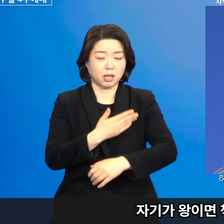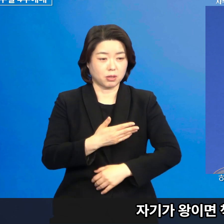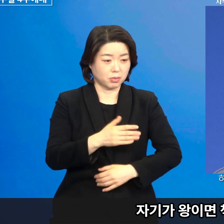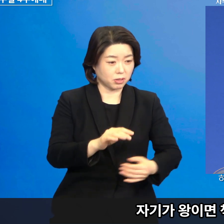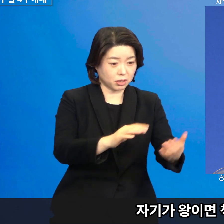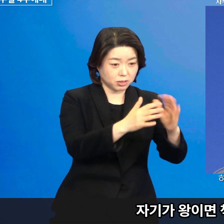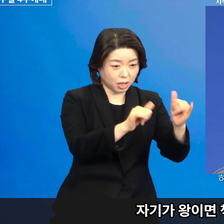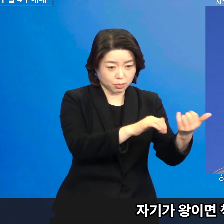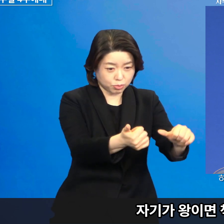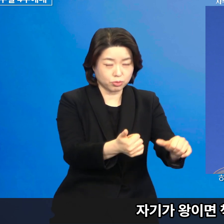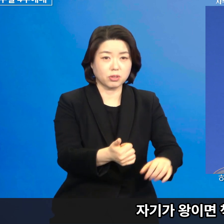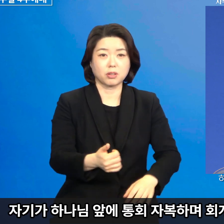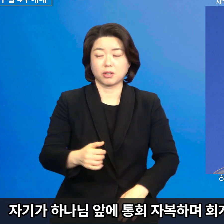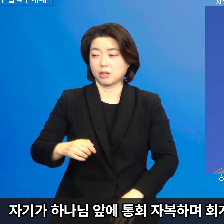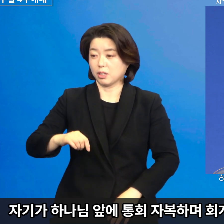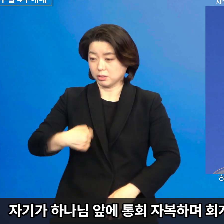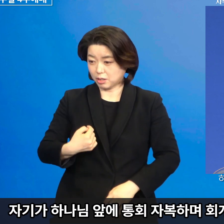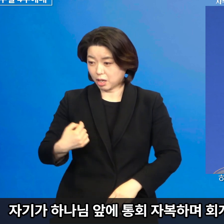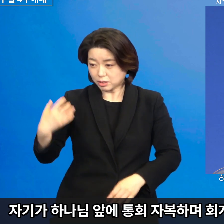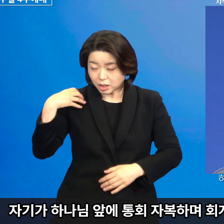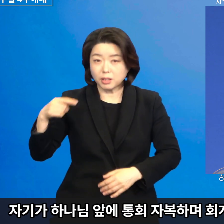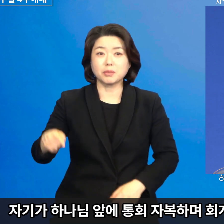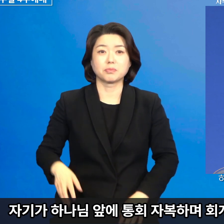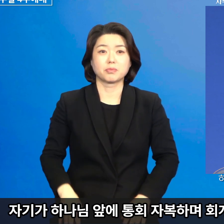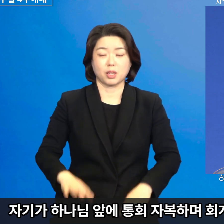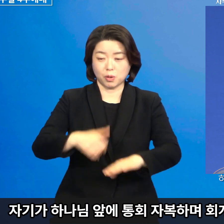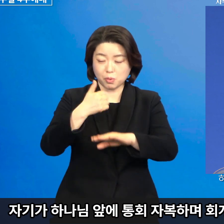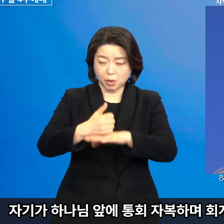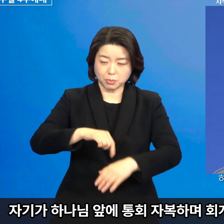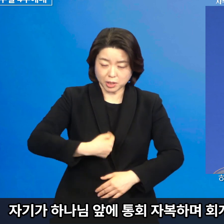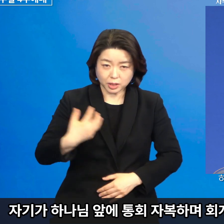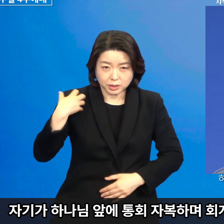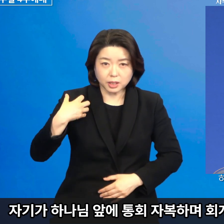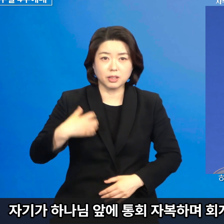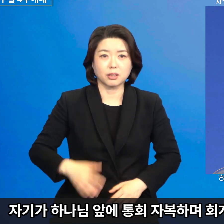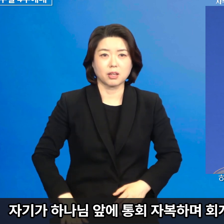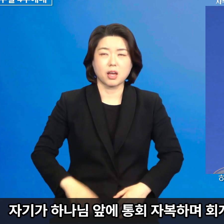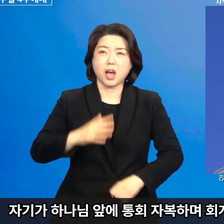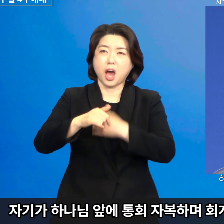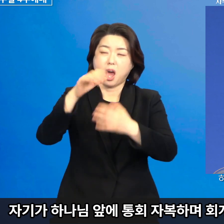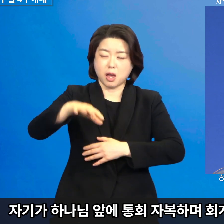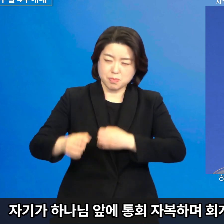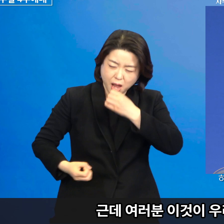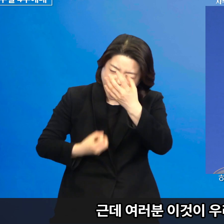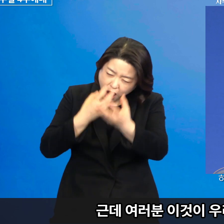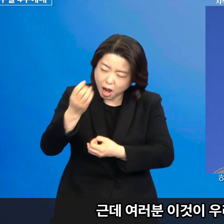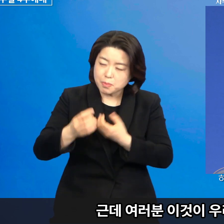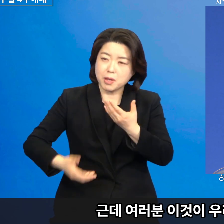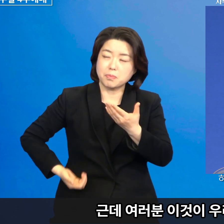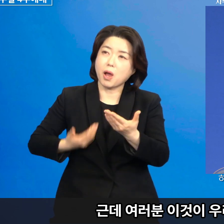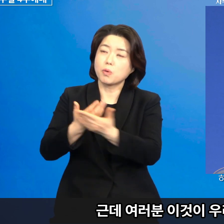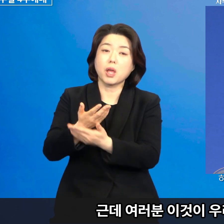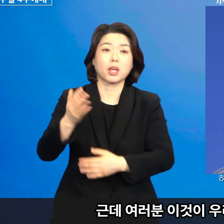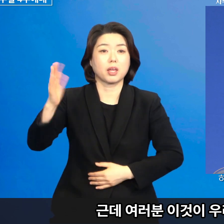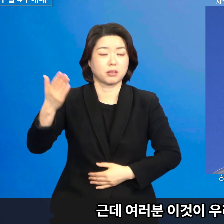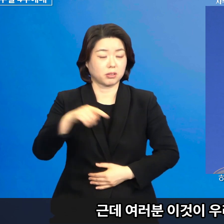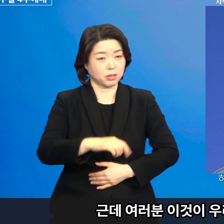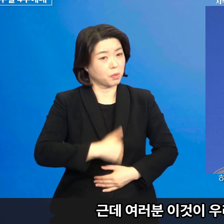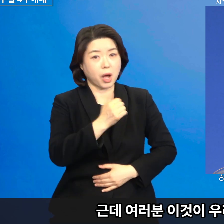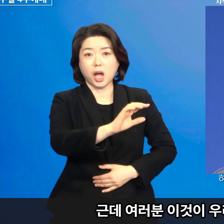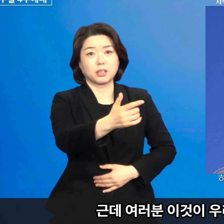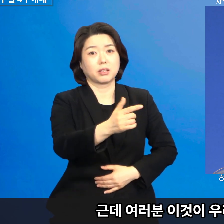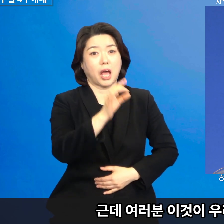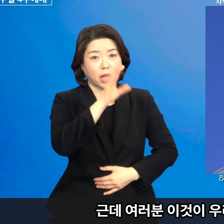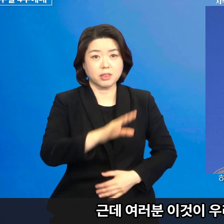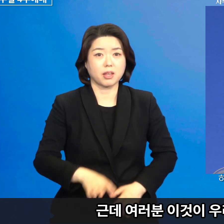자기가 왕이면 책임을 져가야지. 자기가 하나님 앞에 통해 자복하며 회개할 일이지 화를 낼 일이냐고 이게. 근데 여러분,